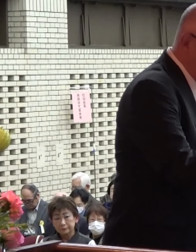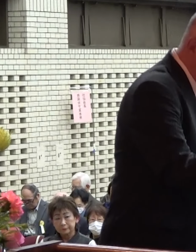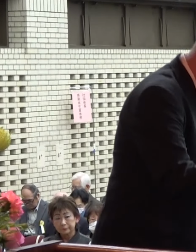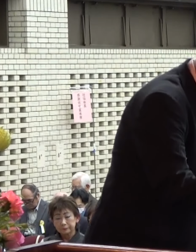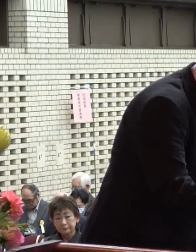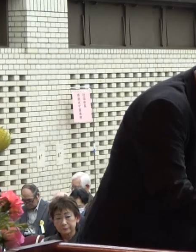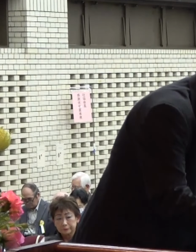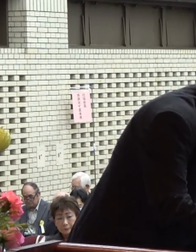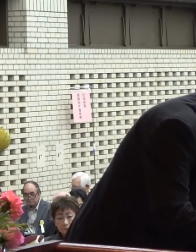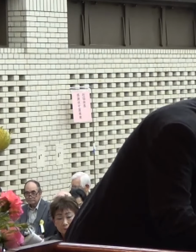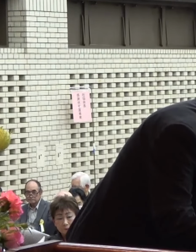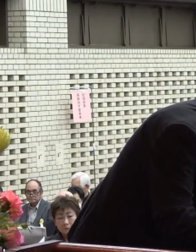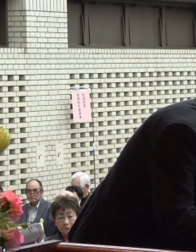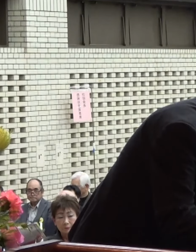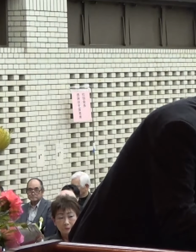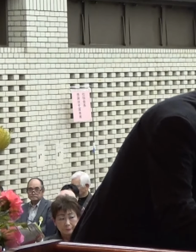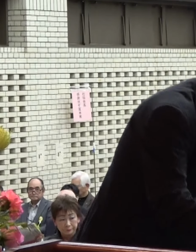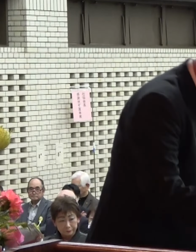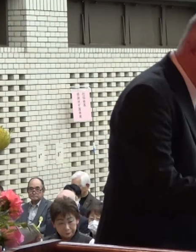ありがとうござい